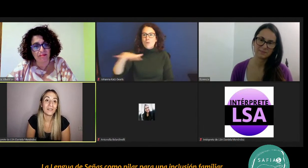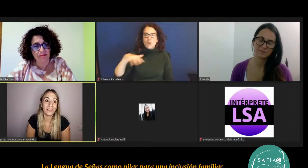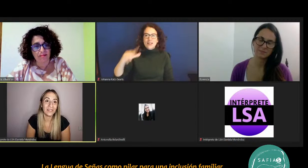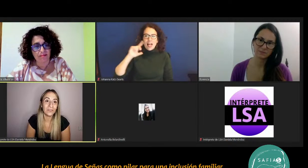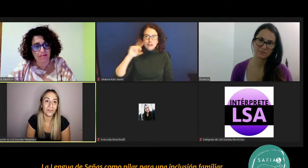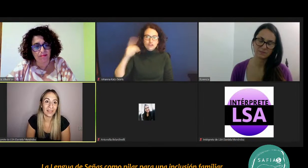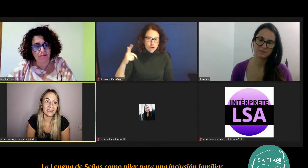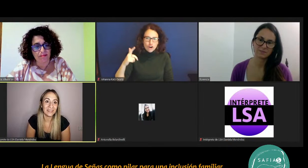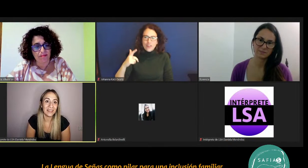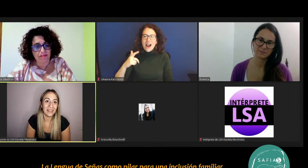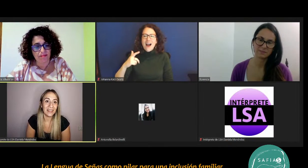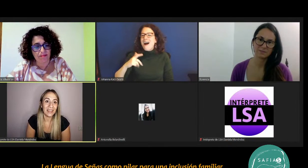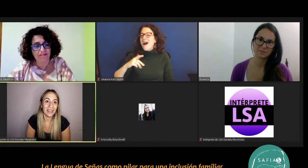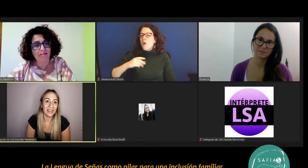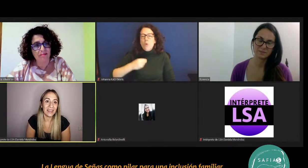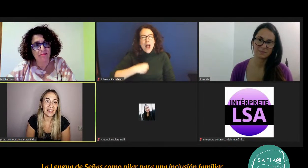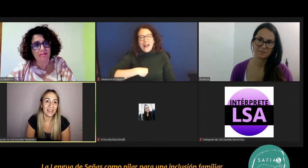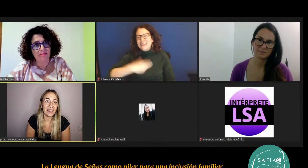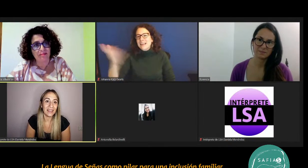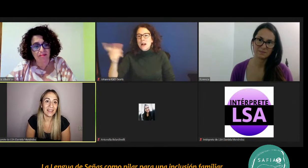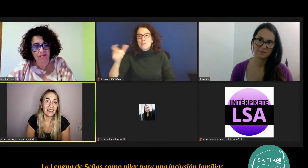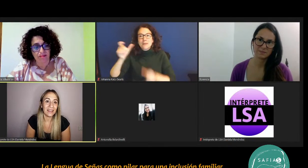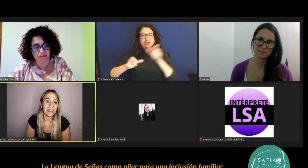las personas sordas